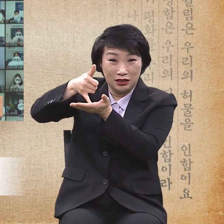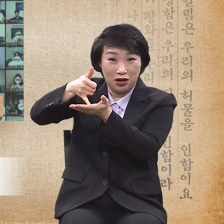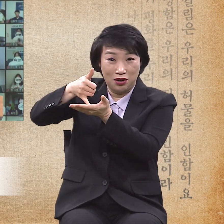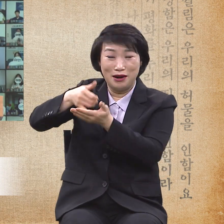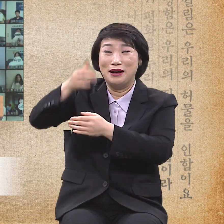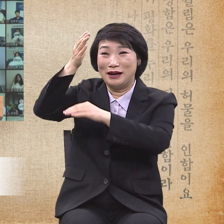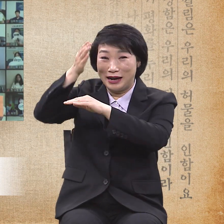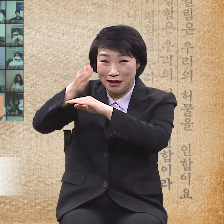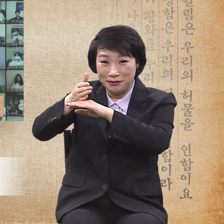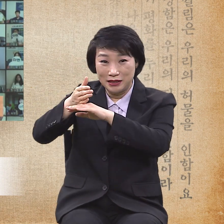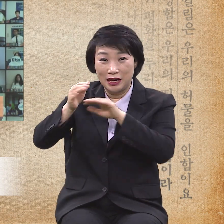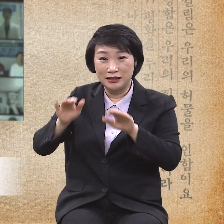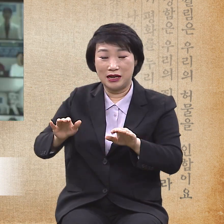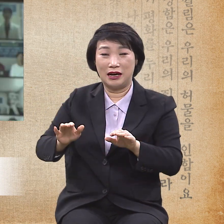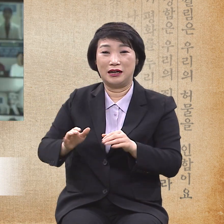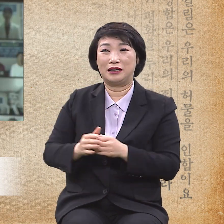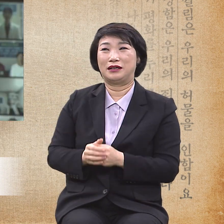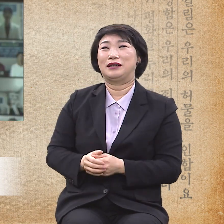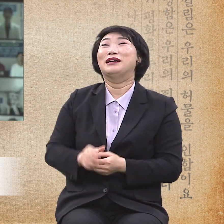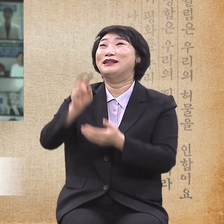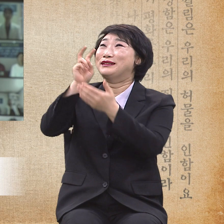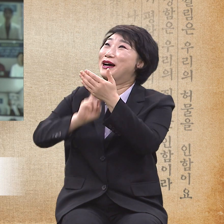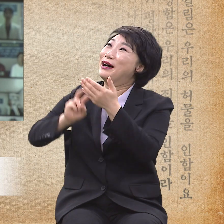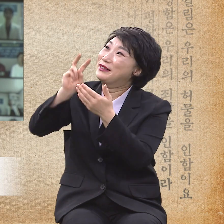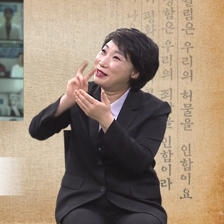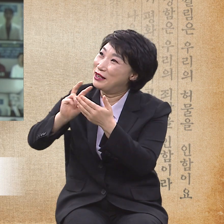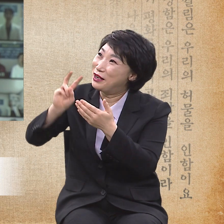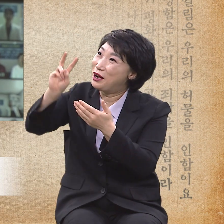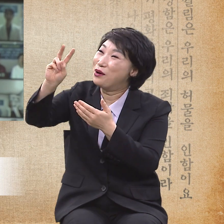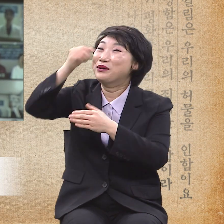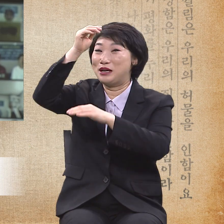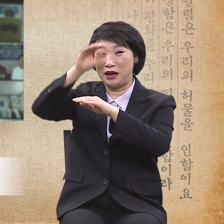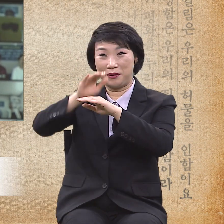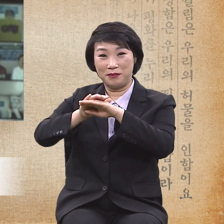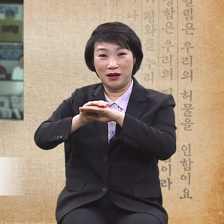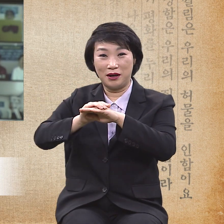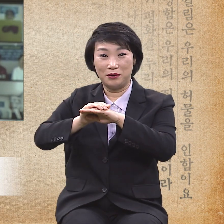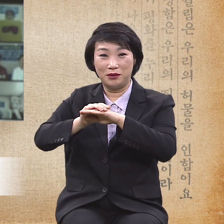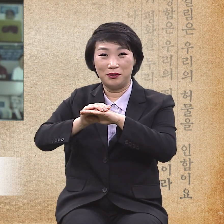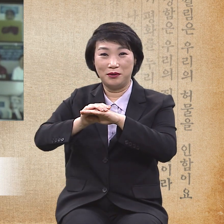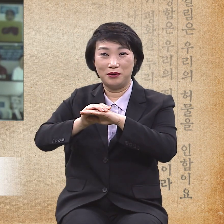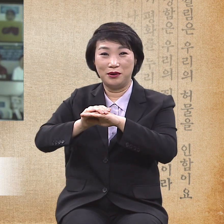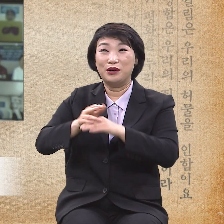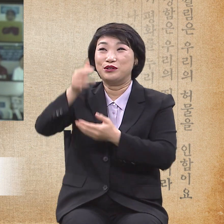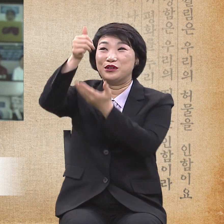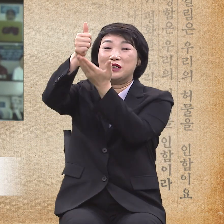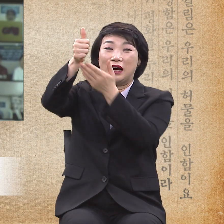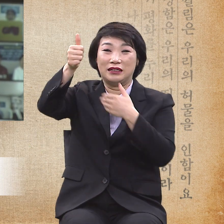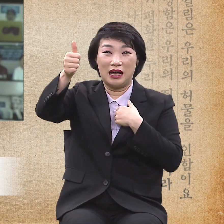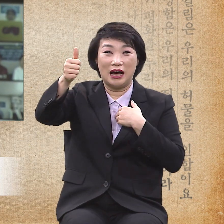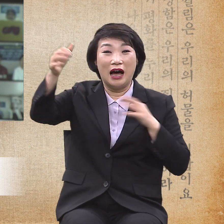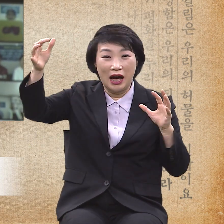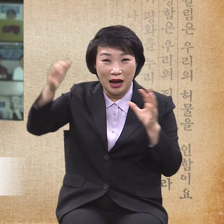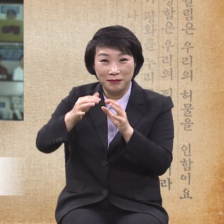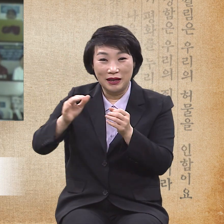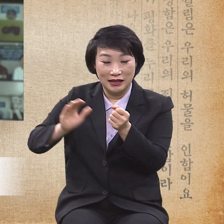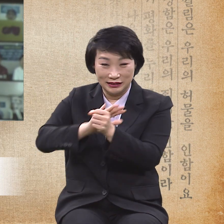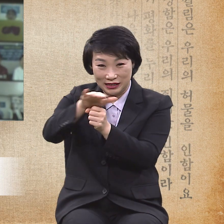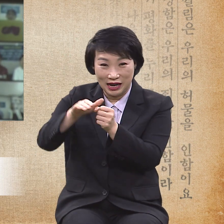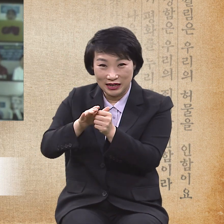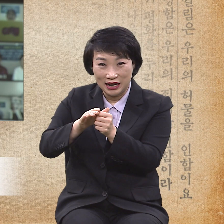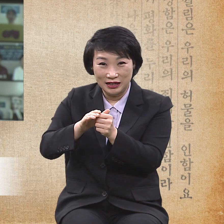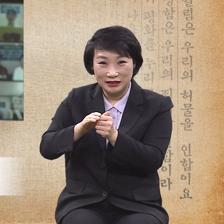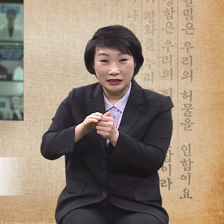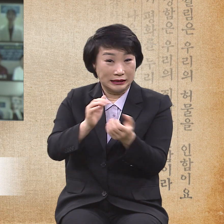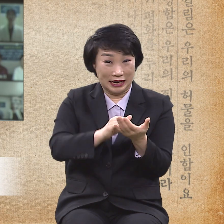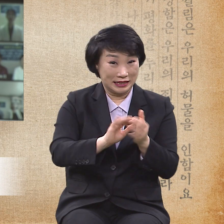인격적으로 감사하고 찬양하고 예배하고 주와 사랑을